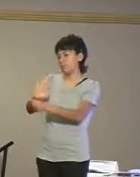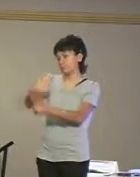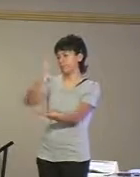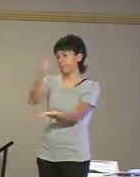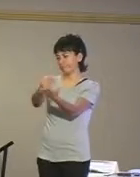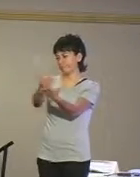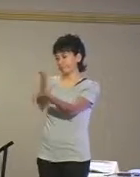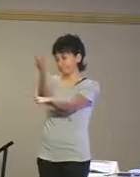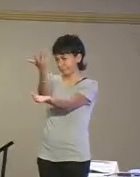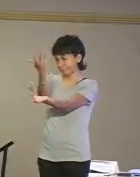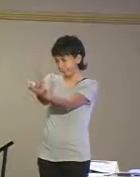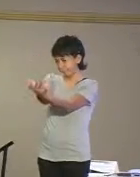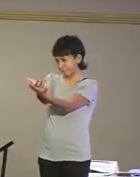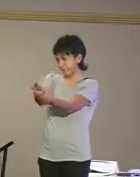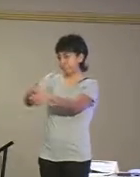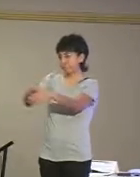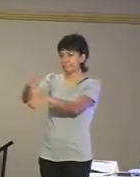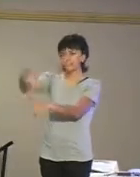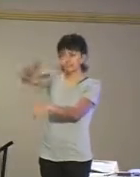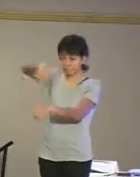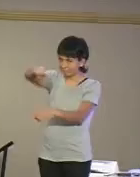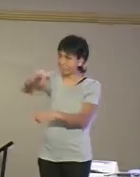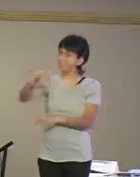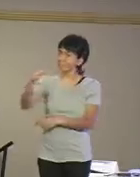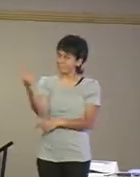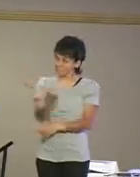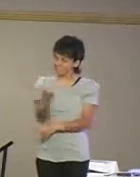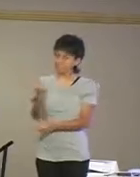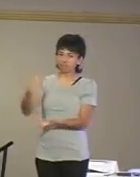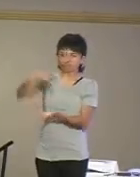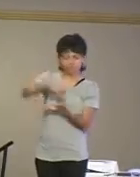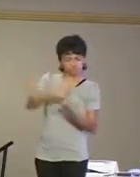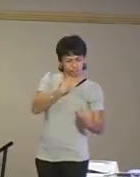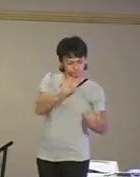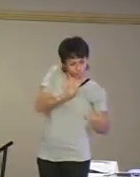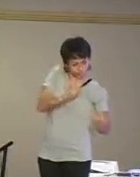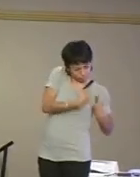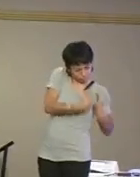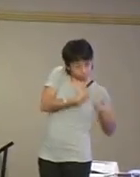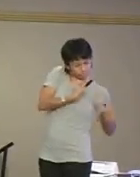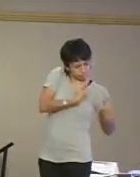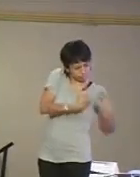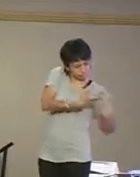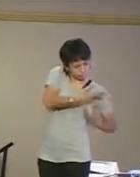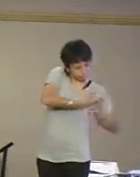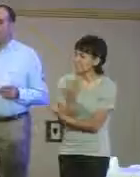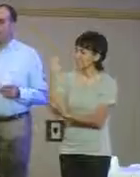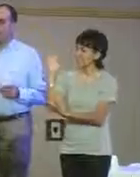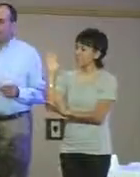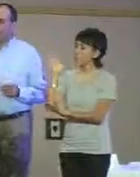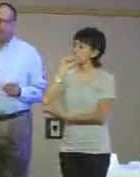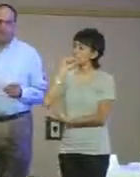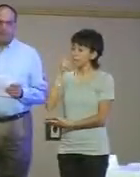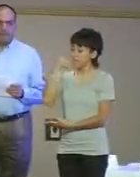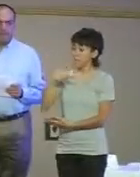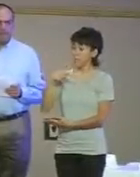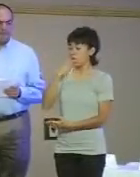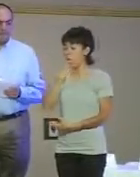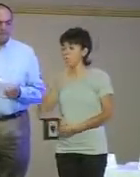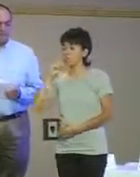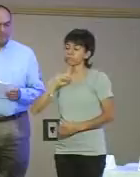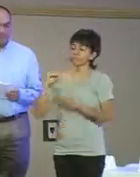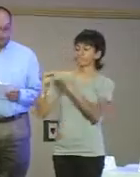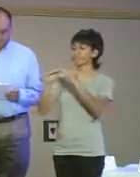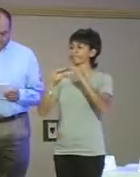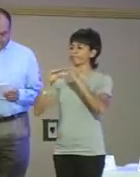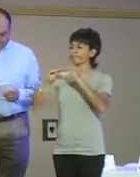lo requieren, necesitan, porque tienen que comentar, tienen que analizar, tienen que revisar sus anotaciones.